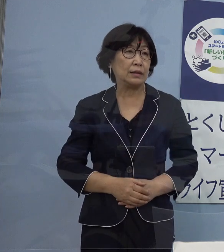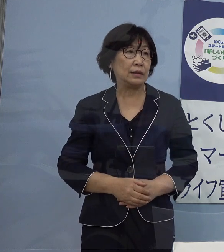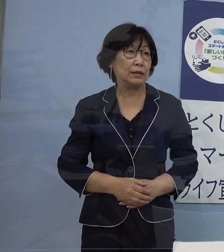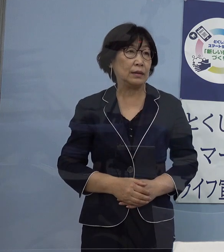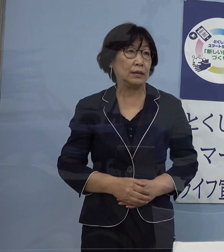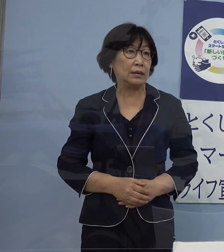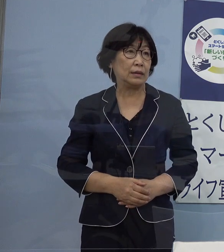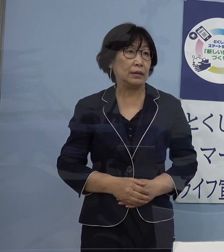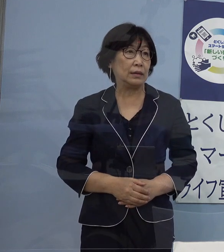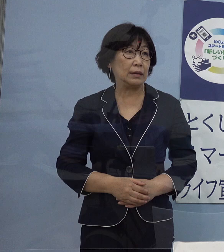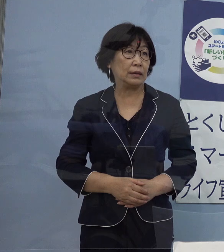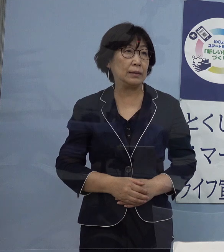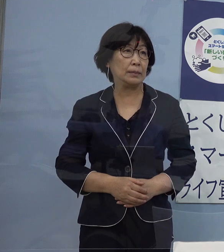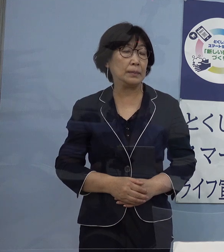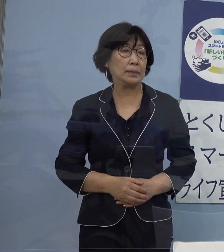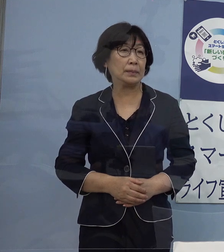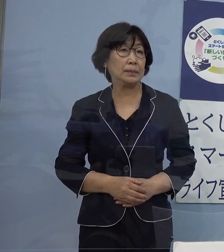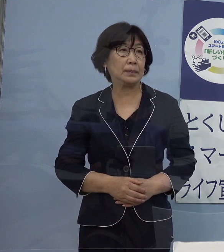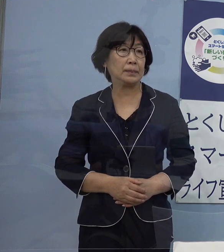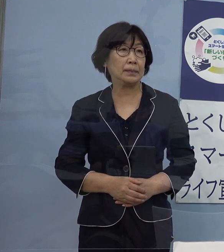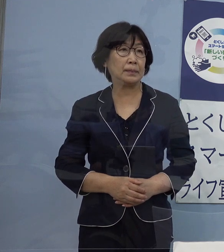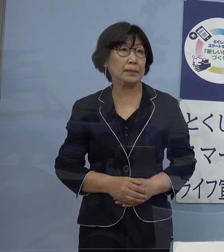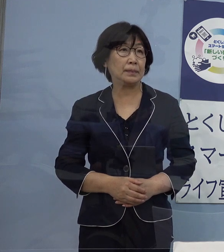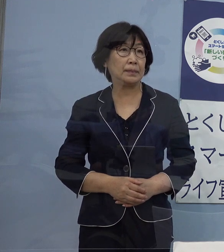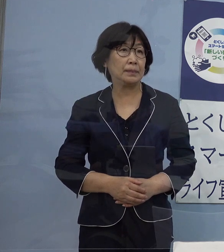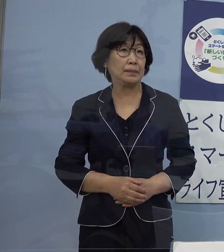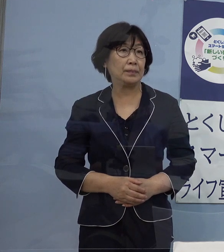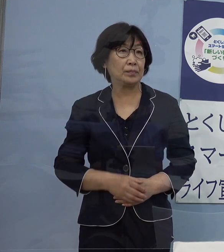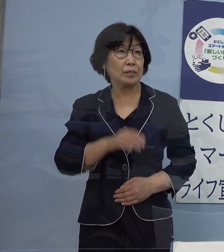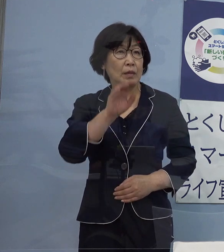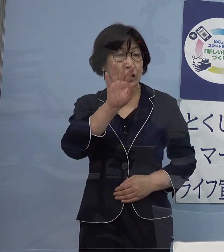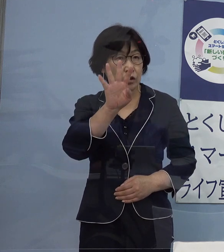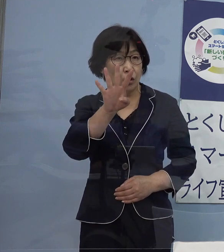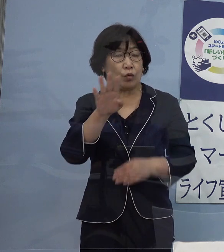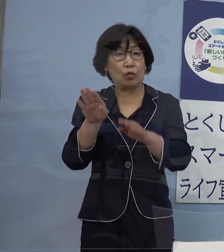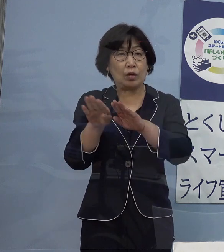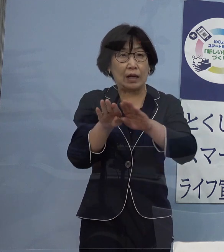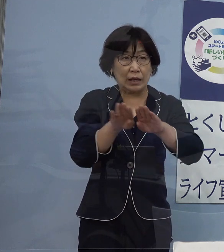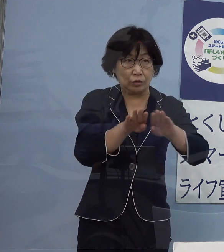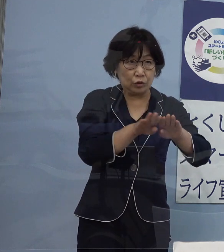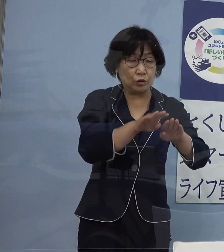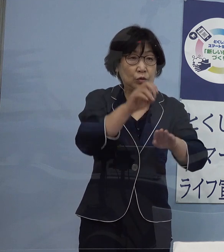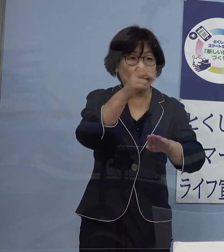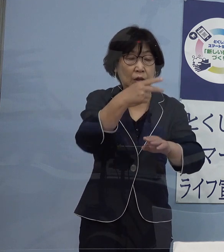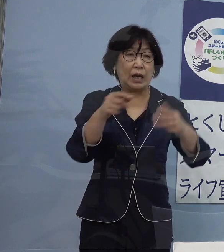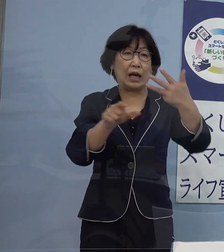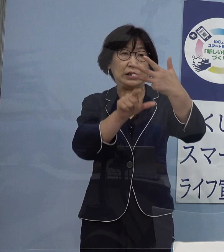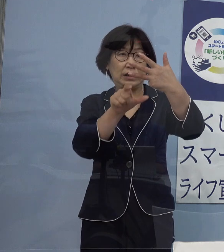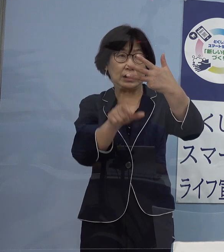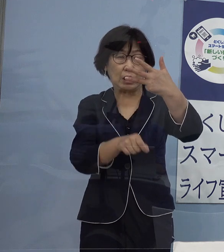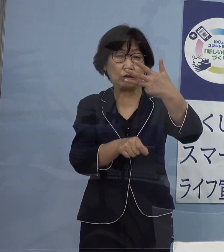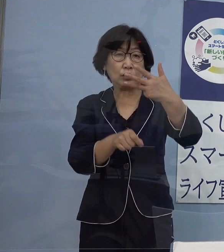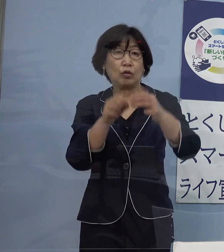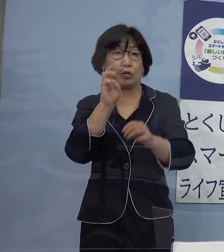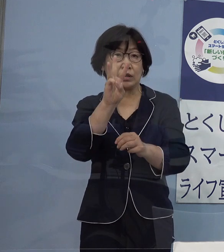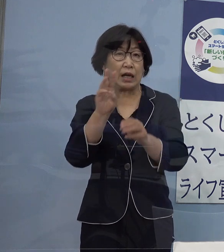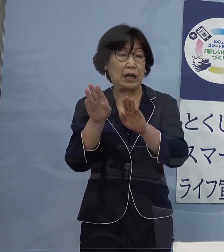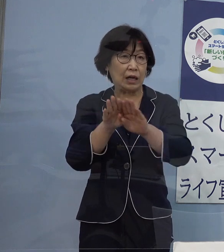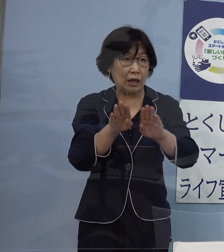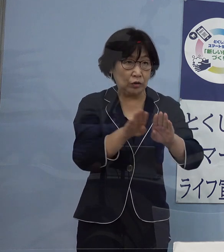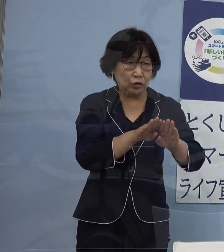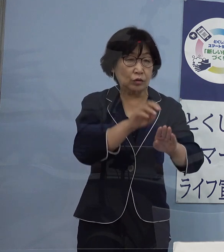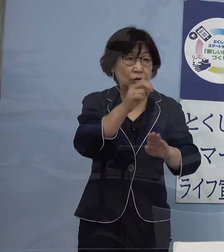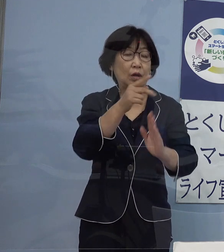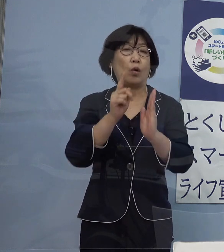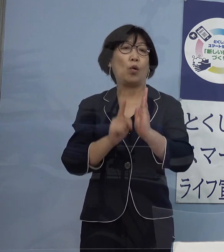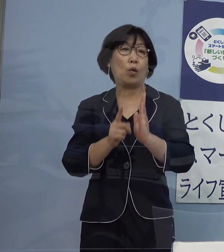これは結構皆さん方4連休あるいは8月の3連休お盆、こうしたところ